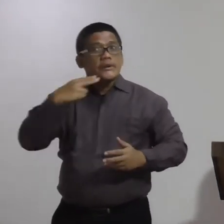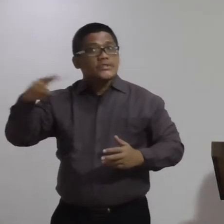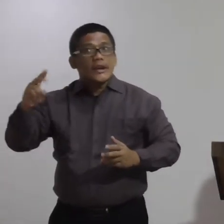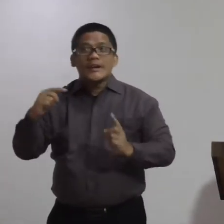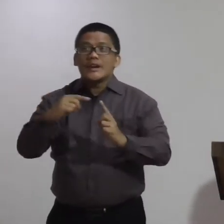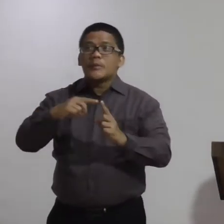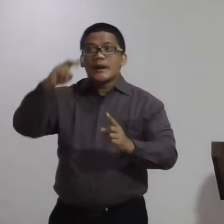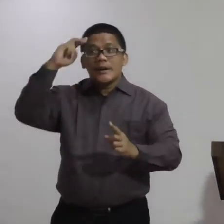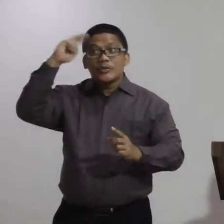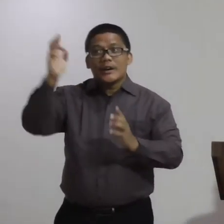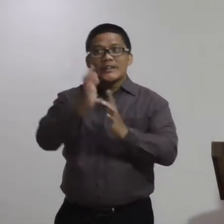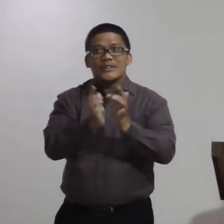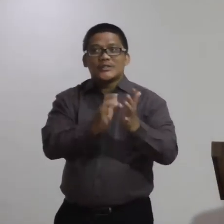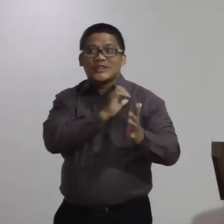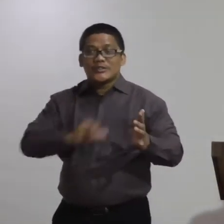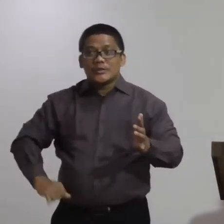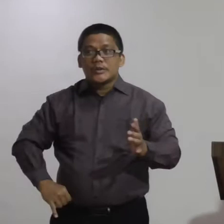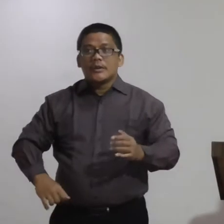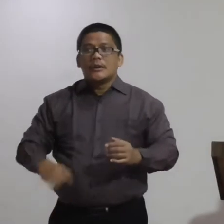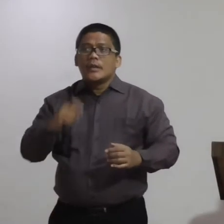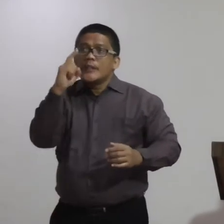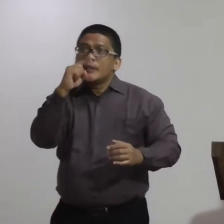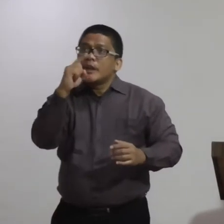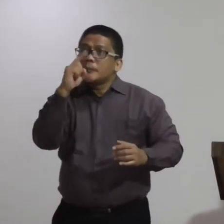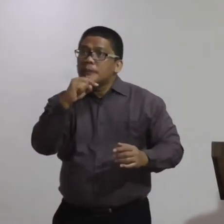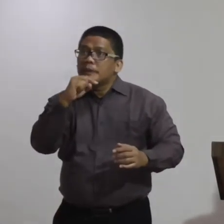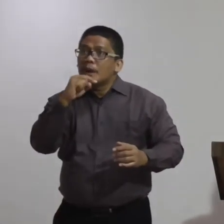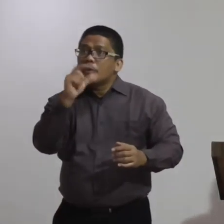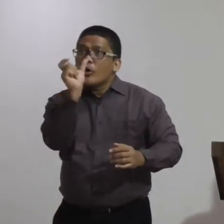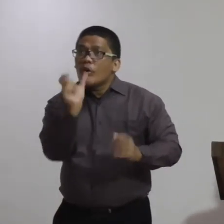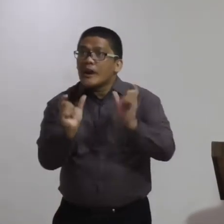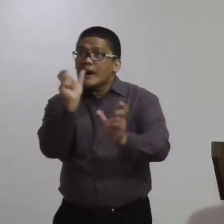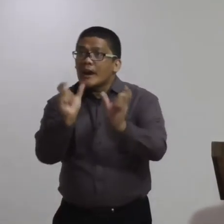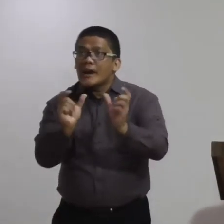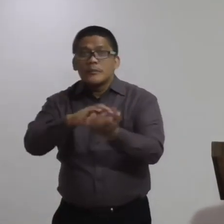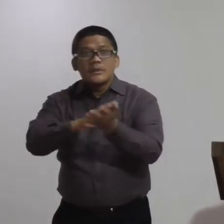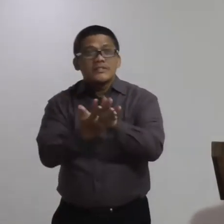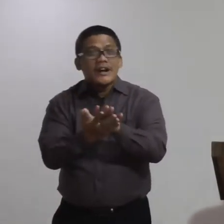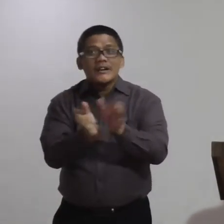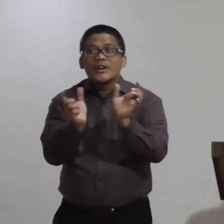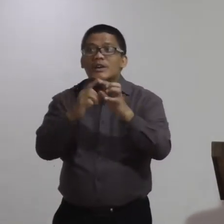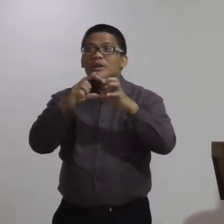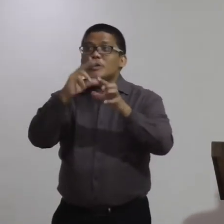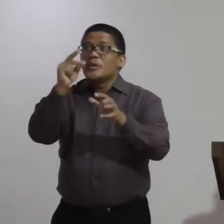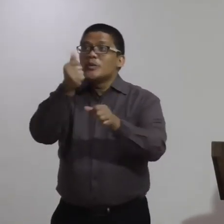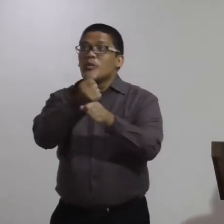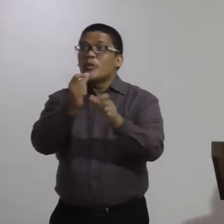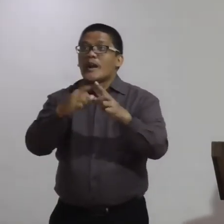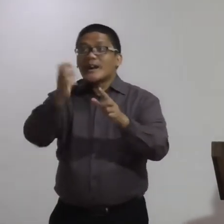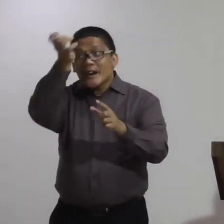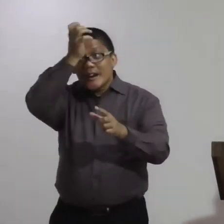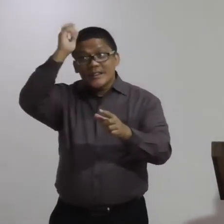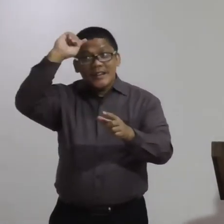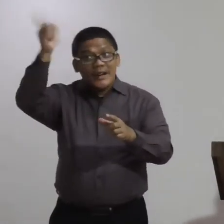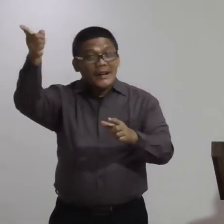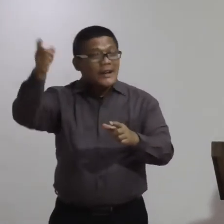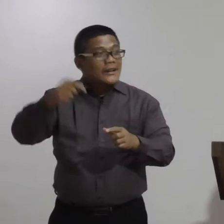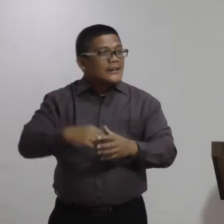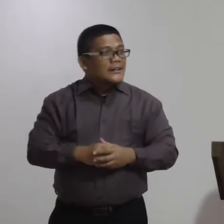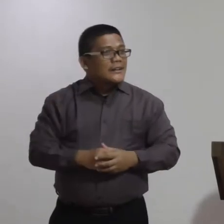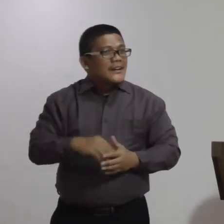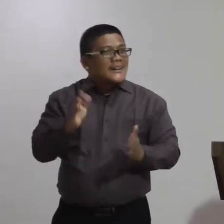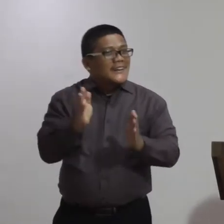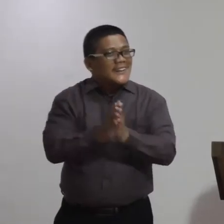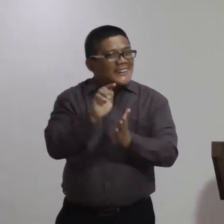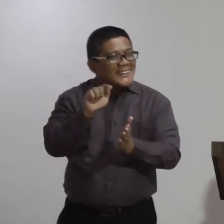percaya kepada Kristus, setiap orang menjadi warga Kerajaan Allah. Dan